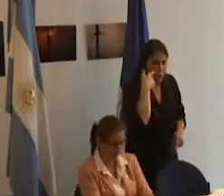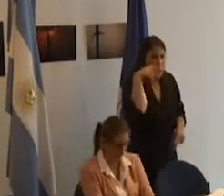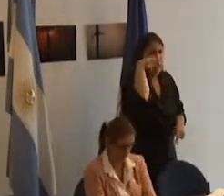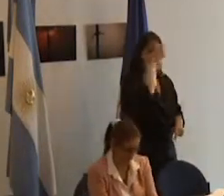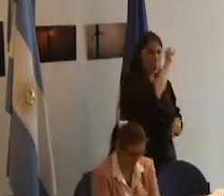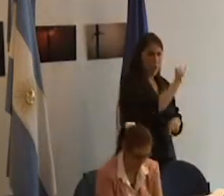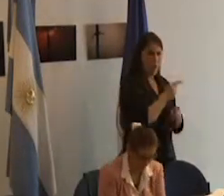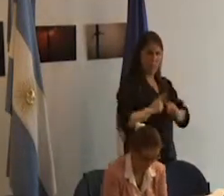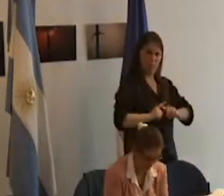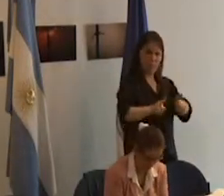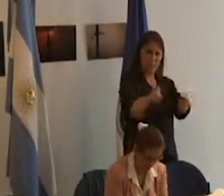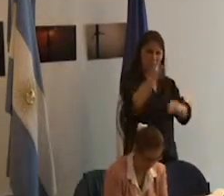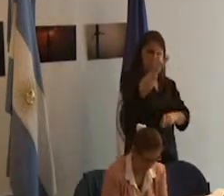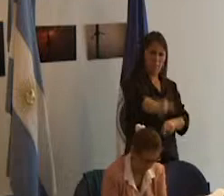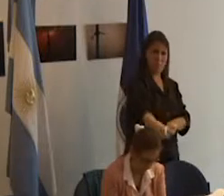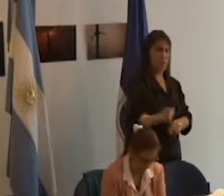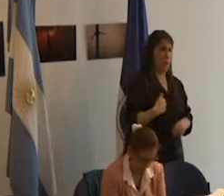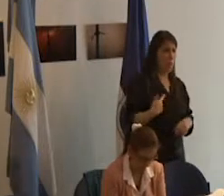distinto